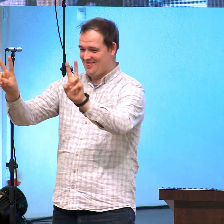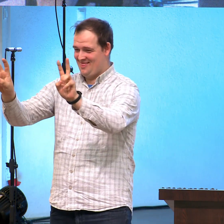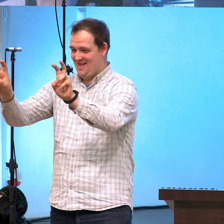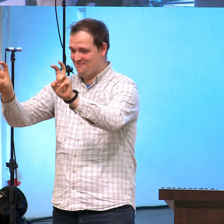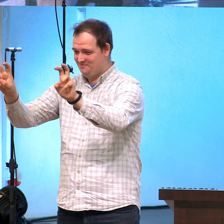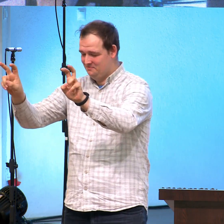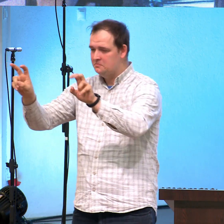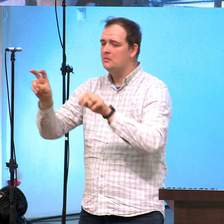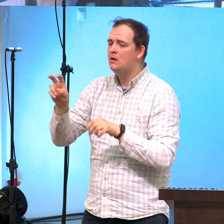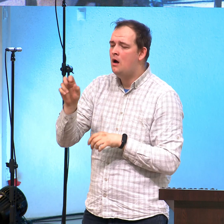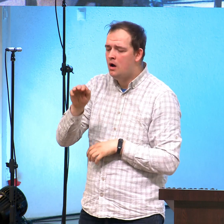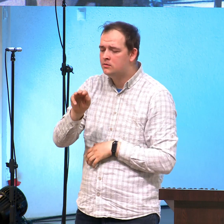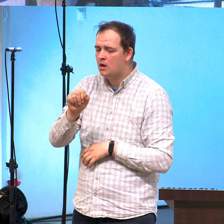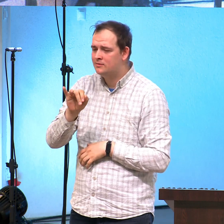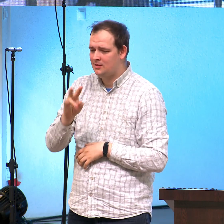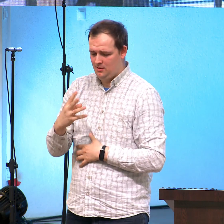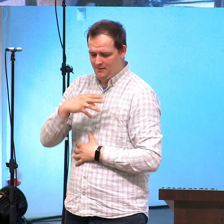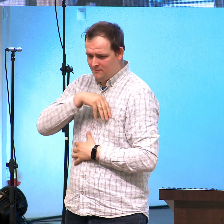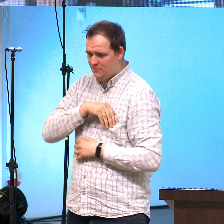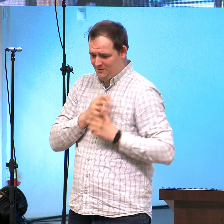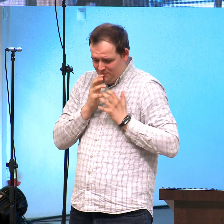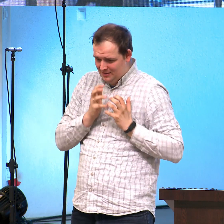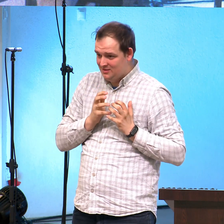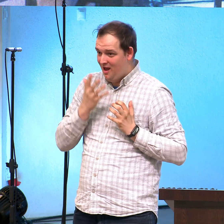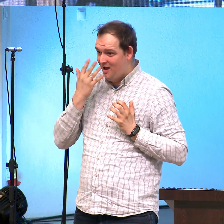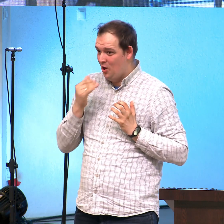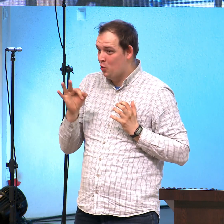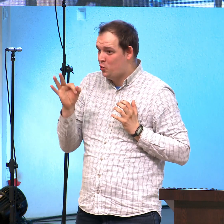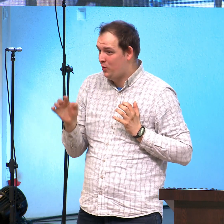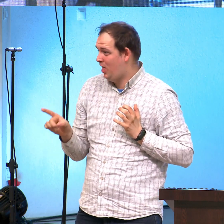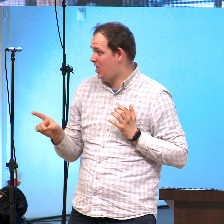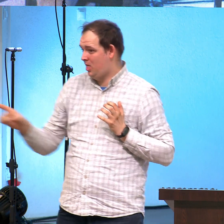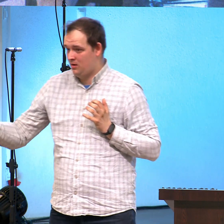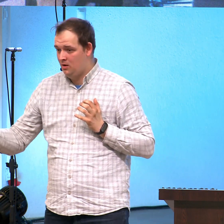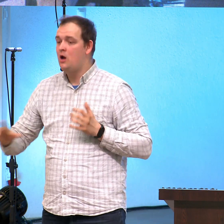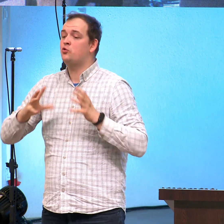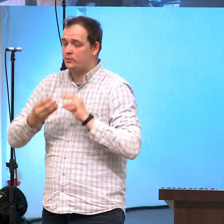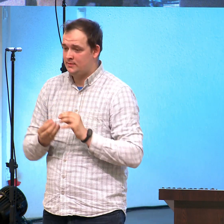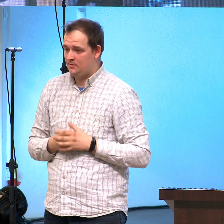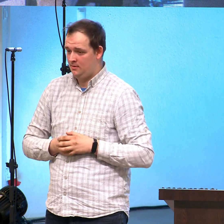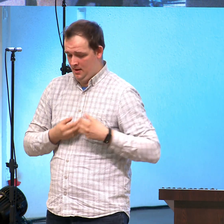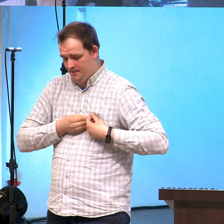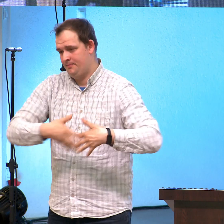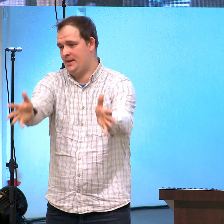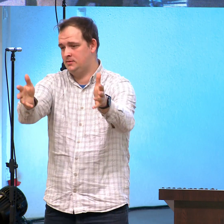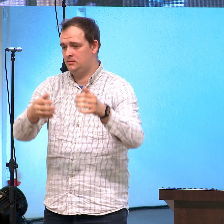И вот эта тема, тайна сердца нашего, мы должны сохранить, чтобы мы, потому что когда